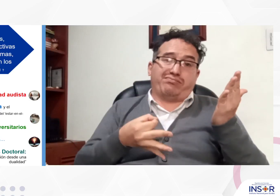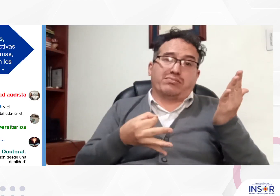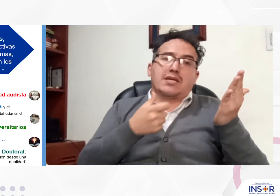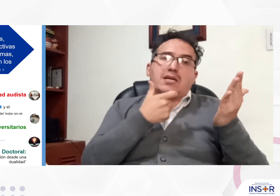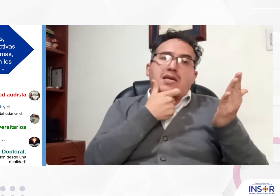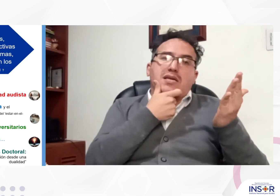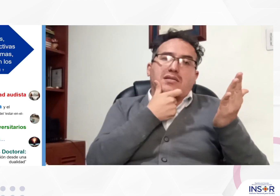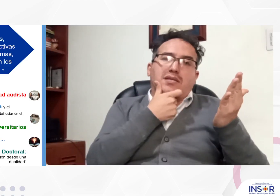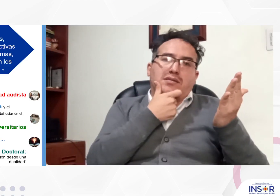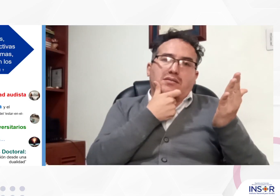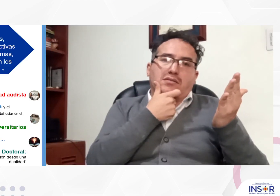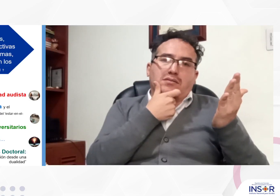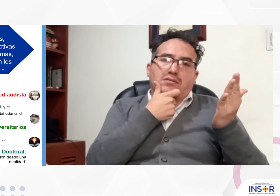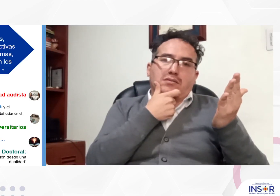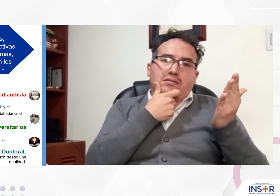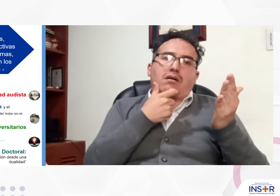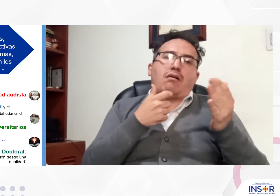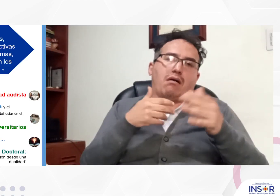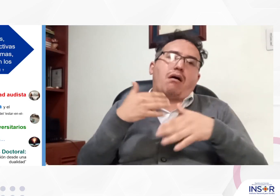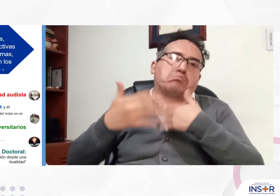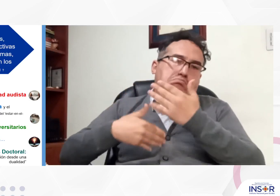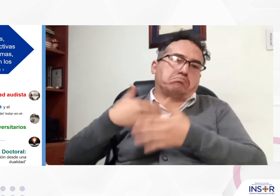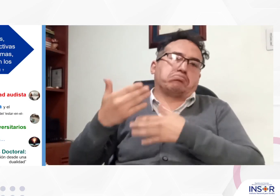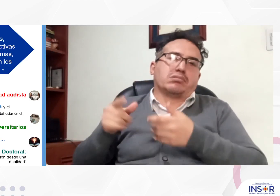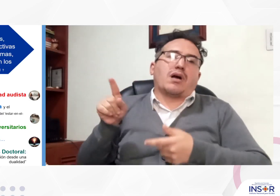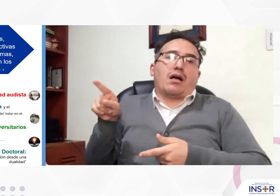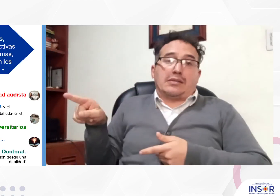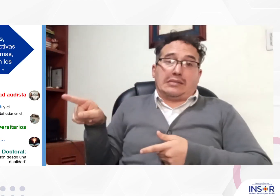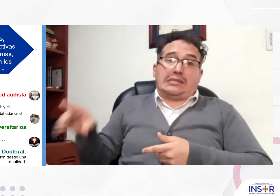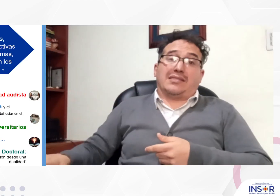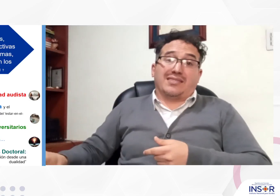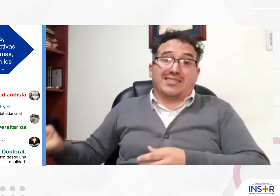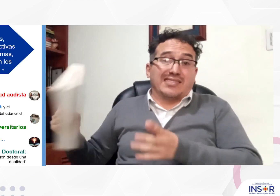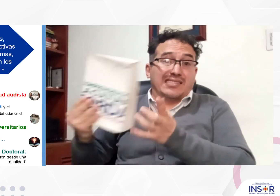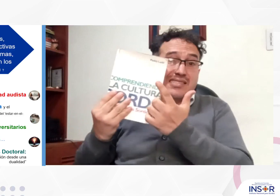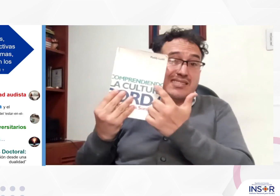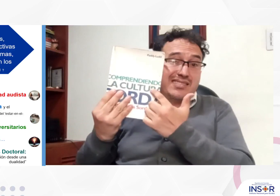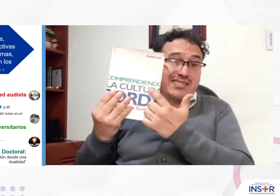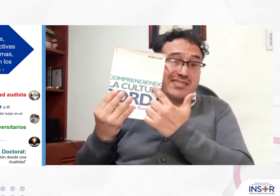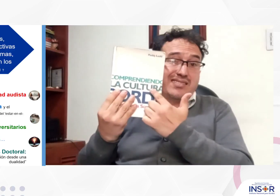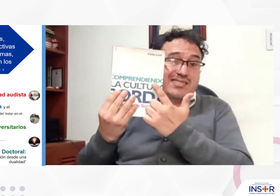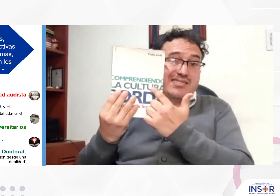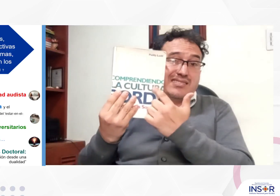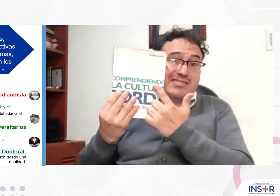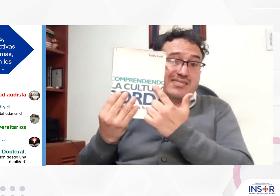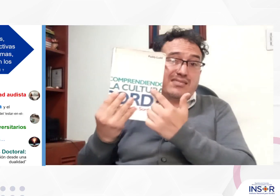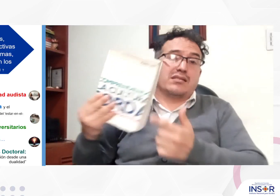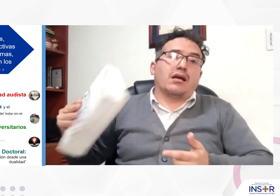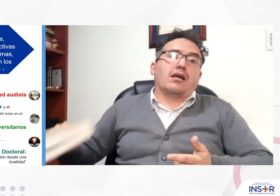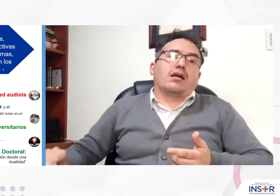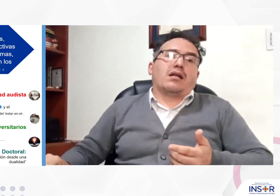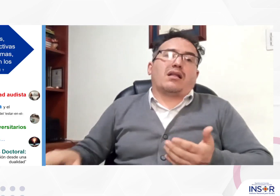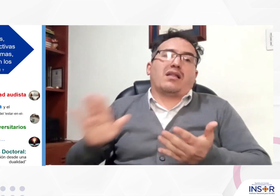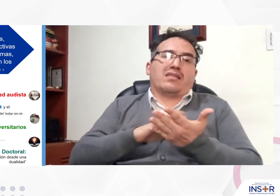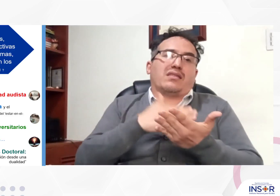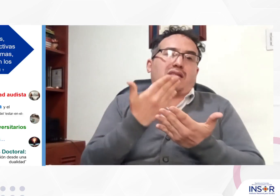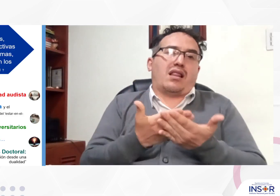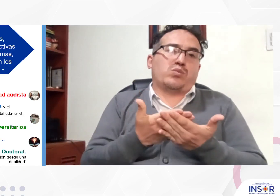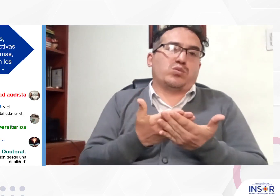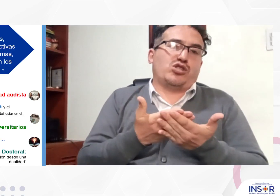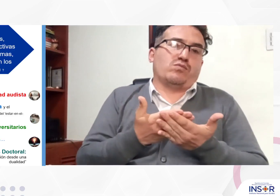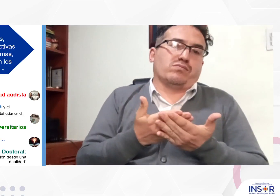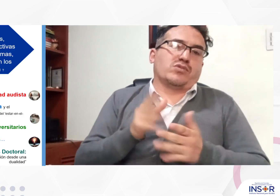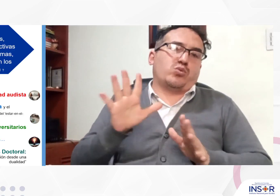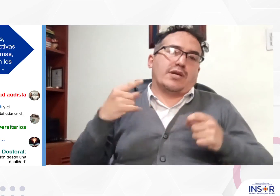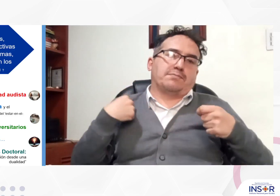se hace mucho más público en su libro, un libro que viene en inglés en el original y que más adelante pues ya lo vemos como ustedes ven acá